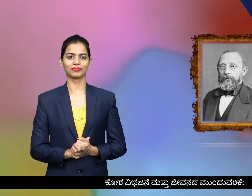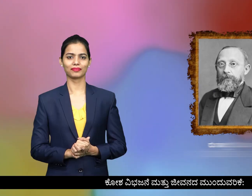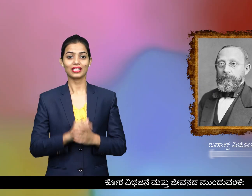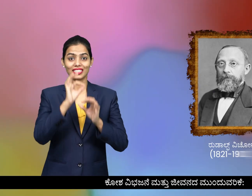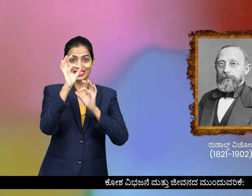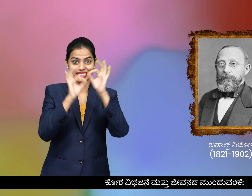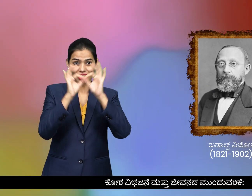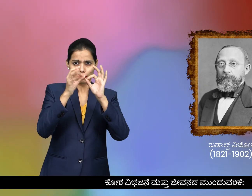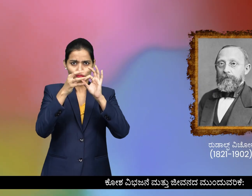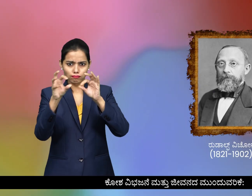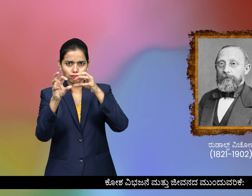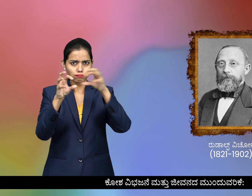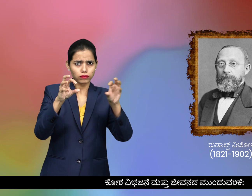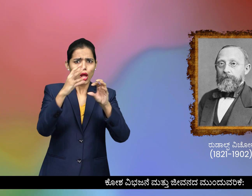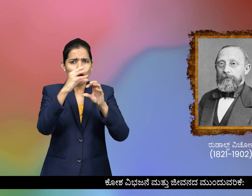ಕೋಶ ವಿಭಜನೆ ಮತ್ತು ಜೀವನದ ಮುಂದುವರಿಕೆ.